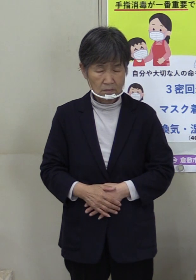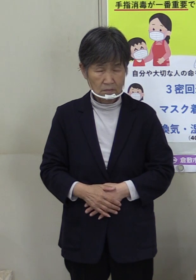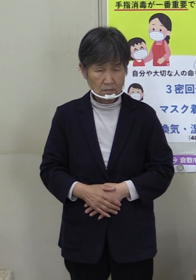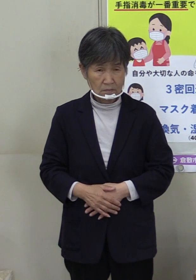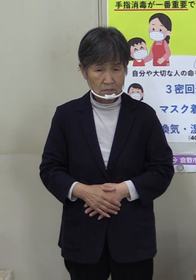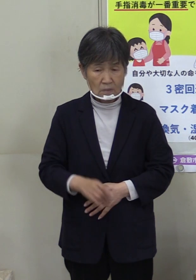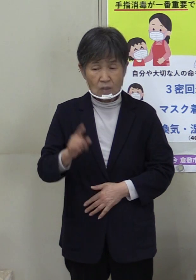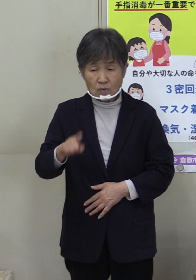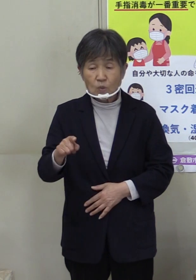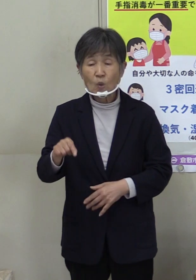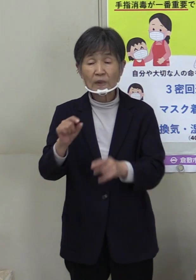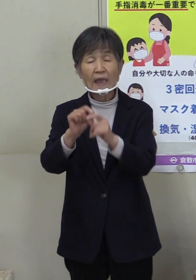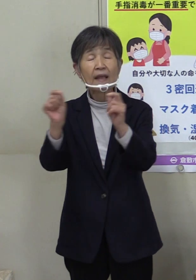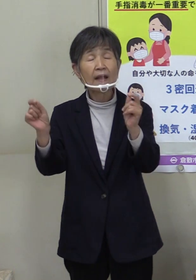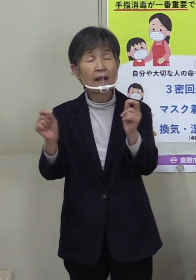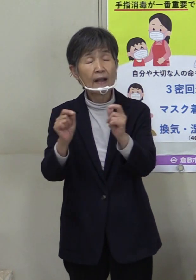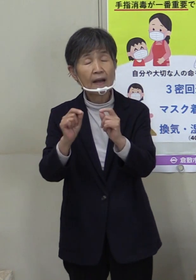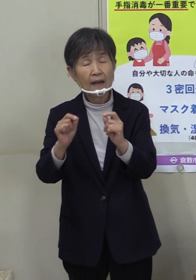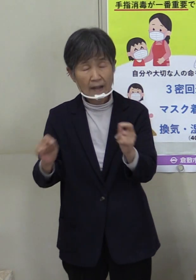その結果が